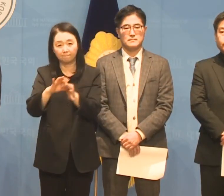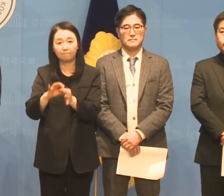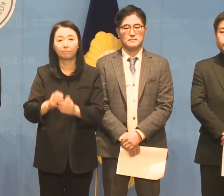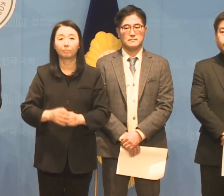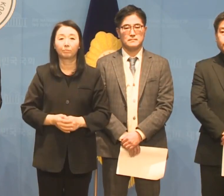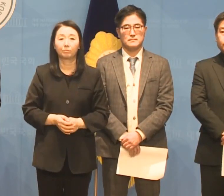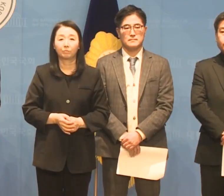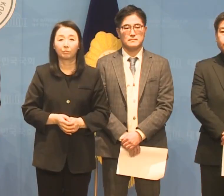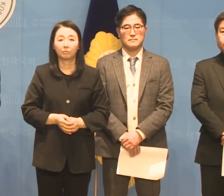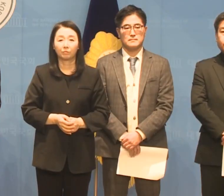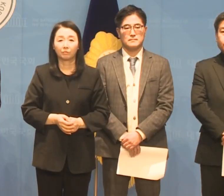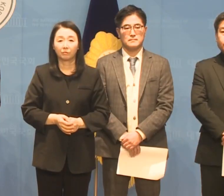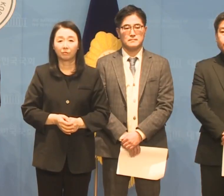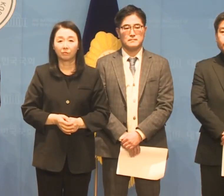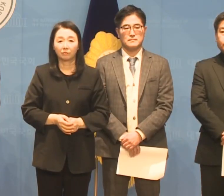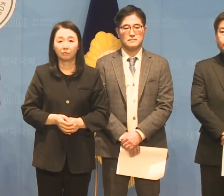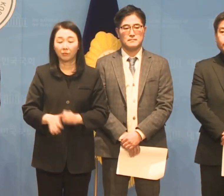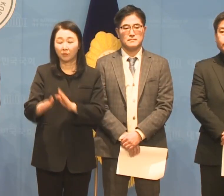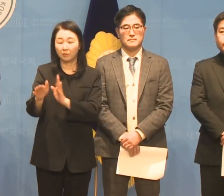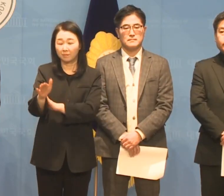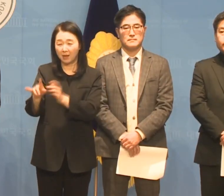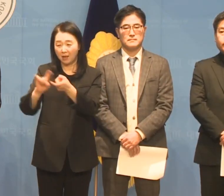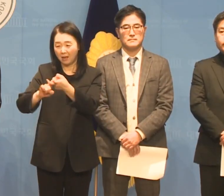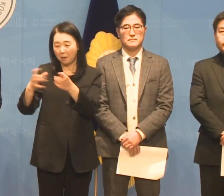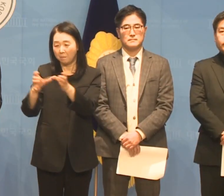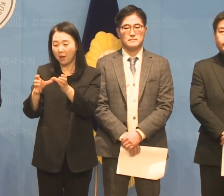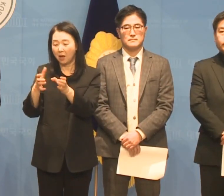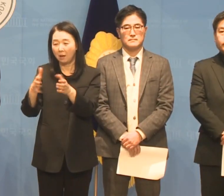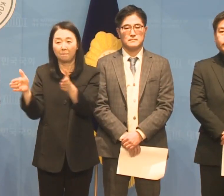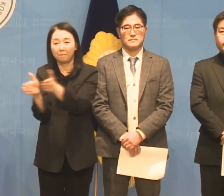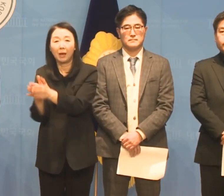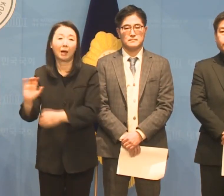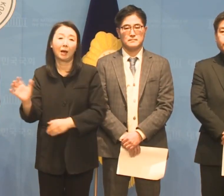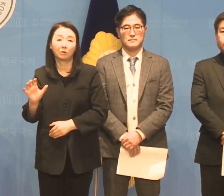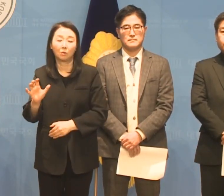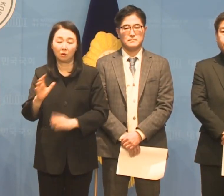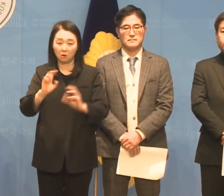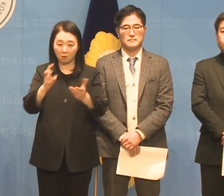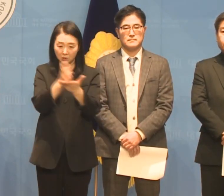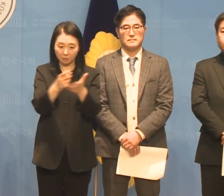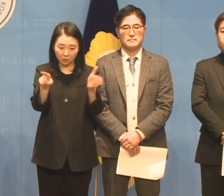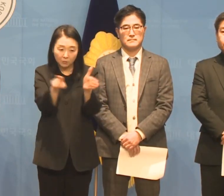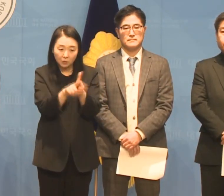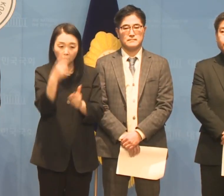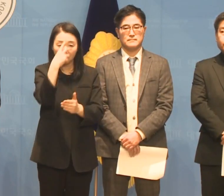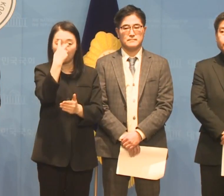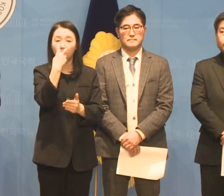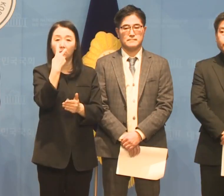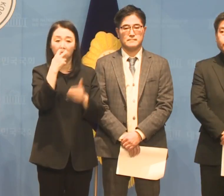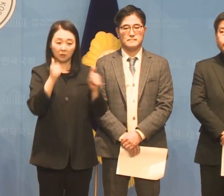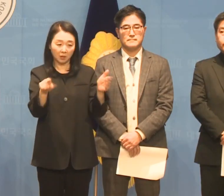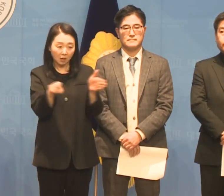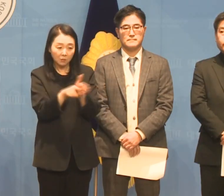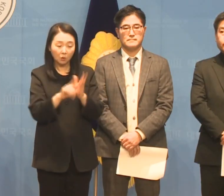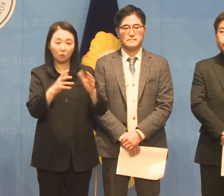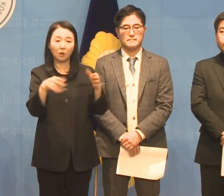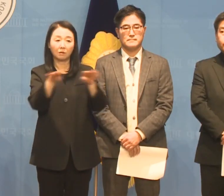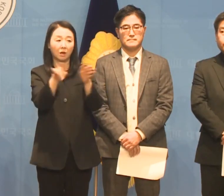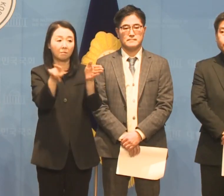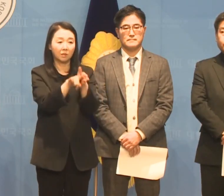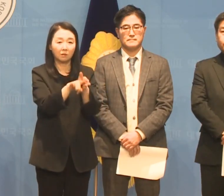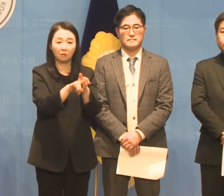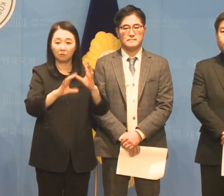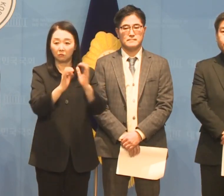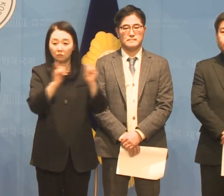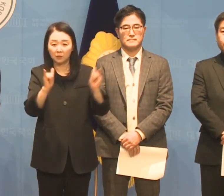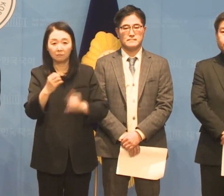겁니다. 그구들만 결집하는 것이 아니라 헌법재판소를 믿고 검찰을 믿고 국가기관을 믿었던